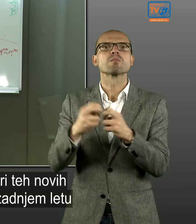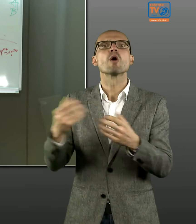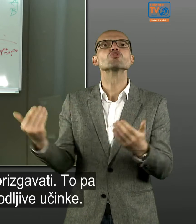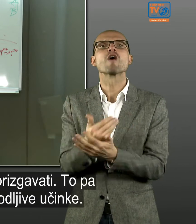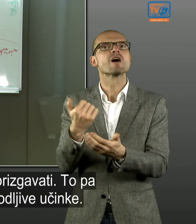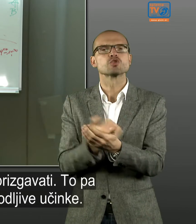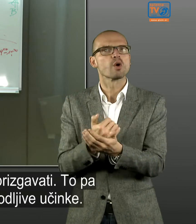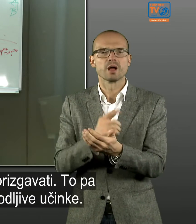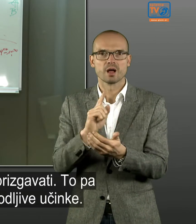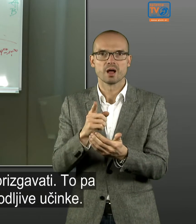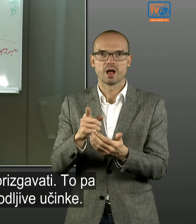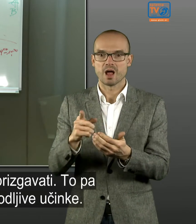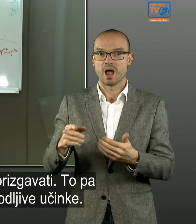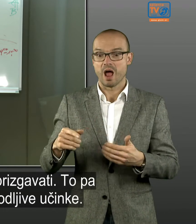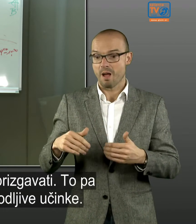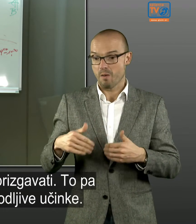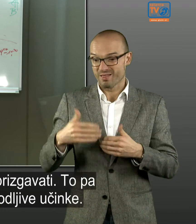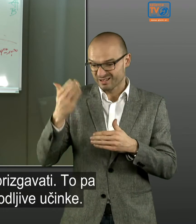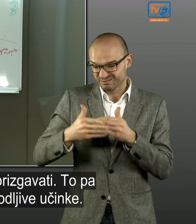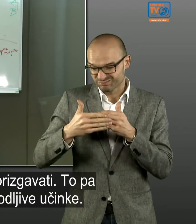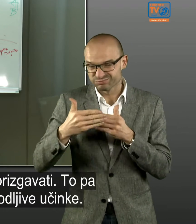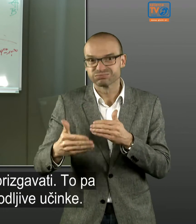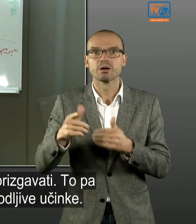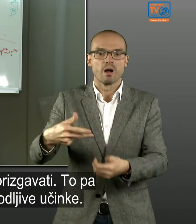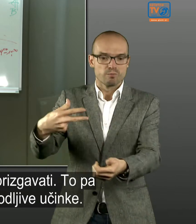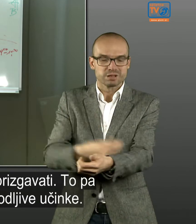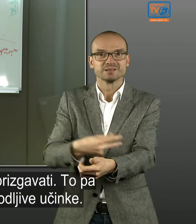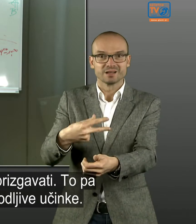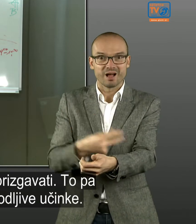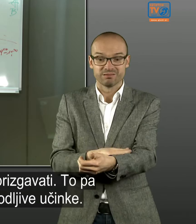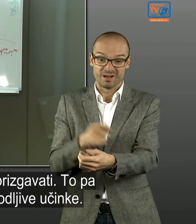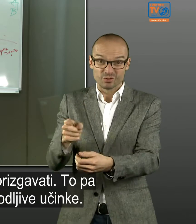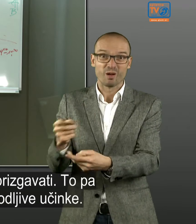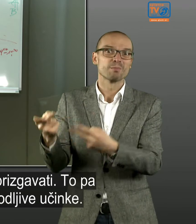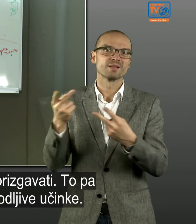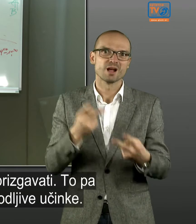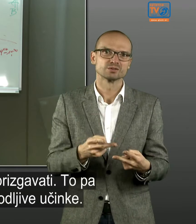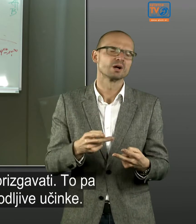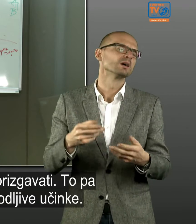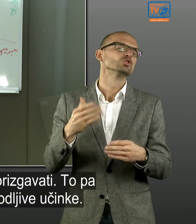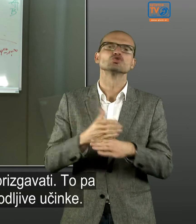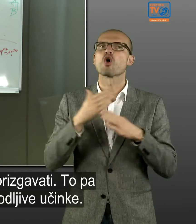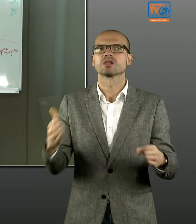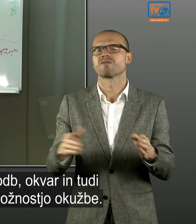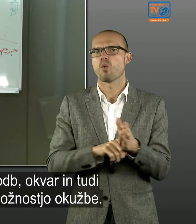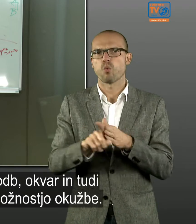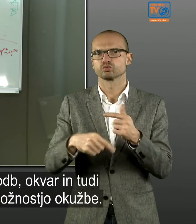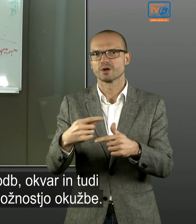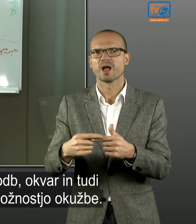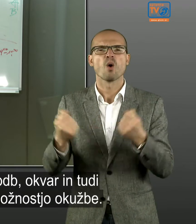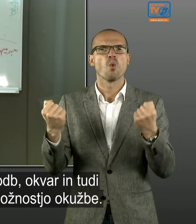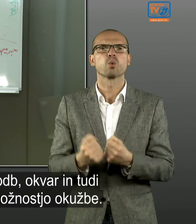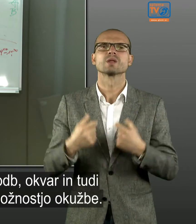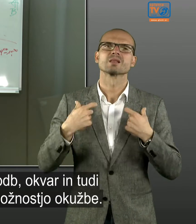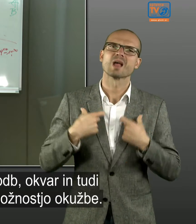letu uporabniki začnejo vbrizgavati. Vbrizgavanje teh substanc pa seveda prinaša zopet škodljive učinke, od hudih